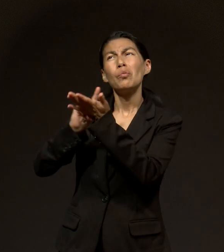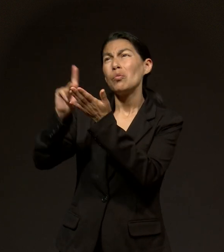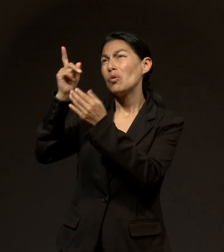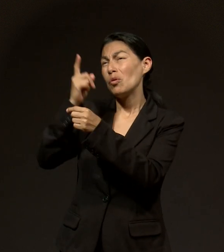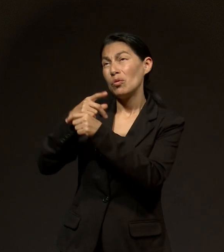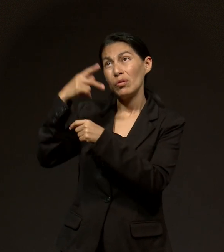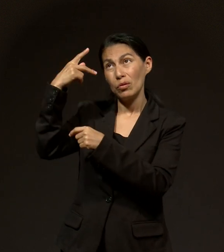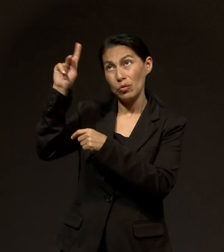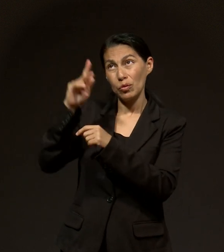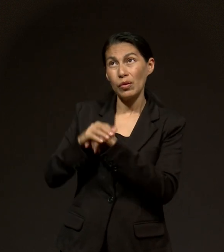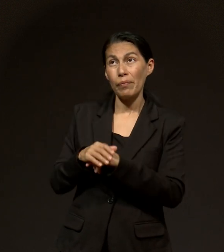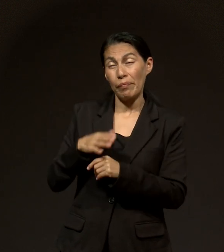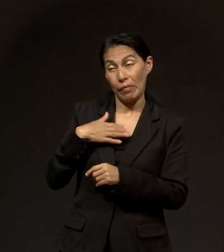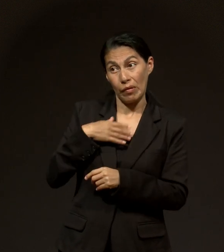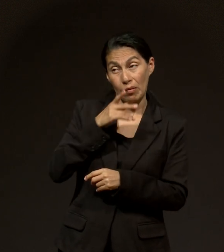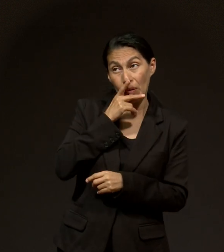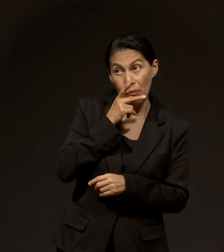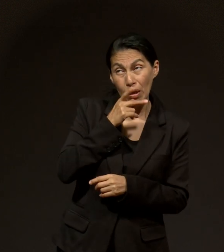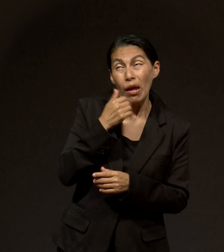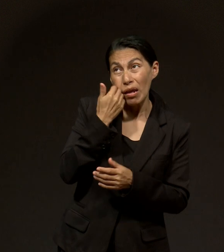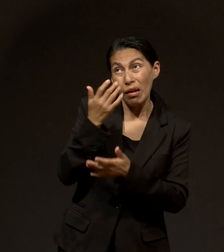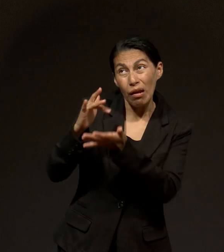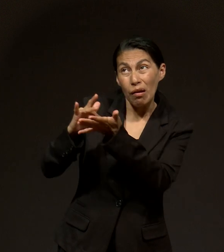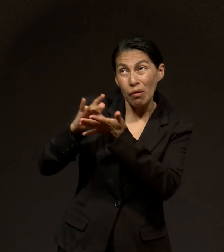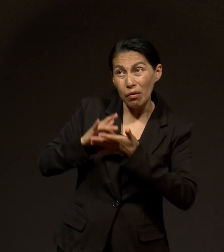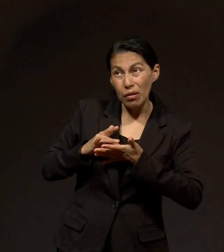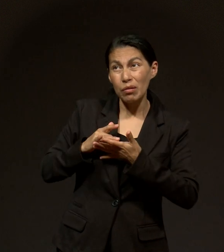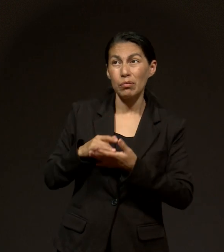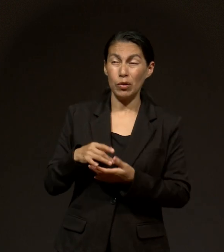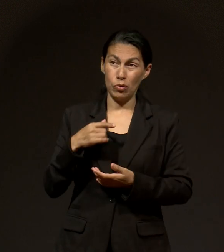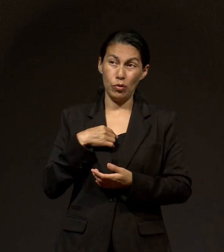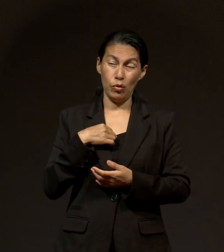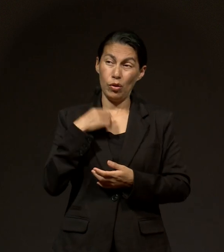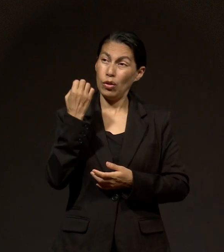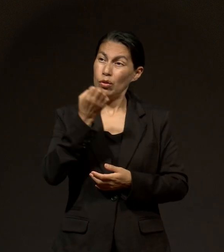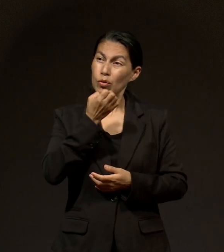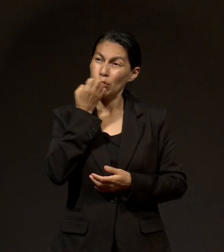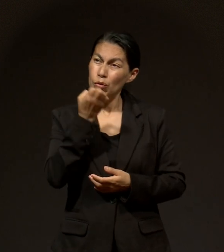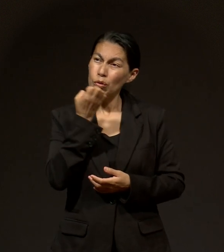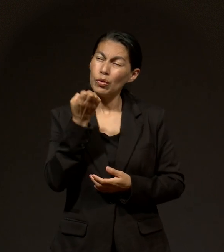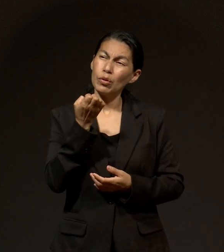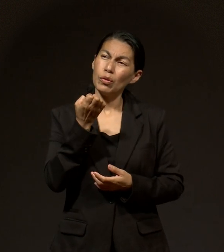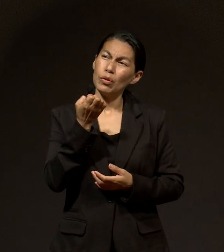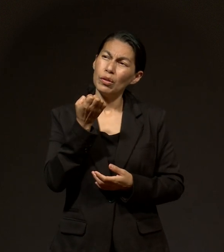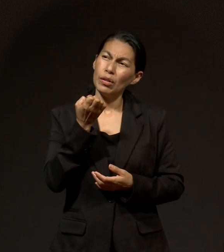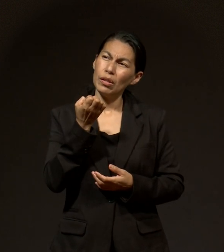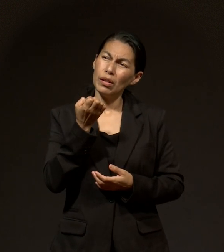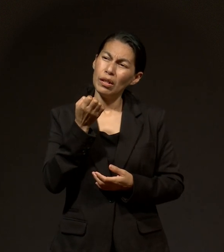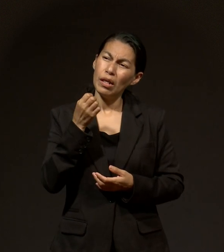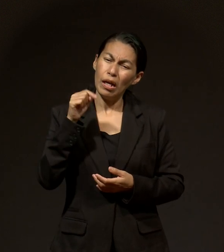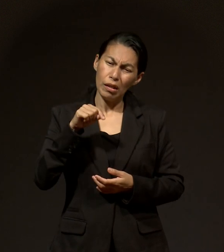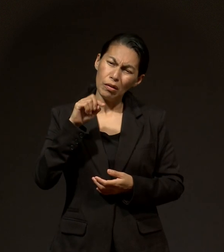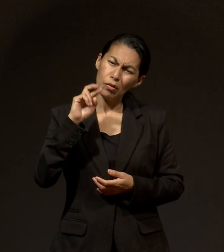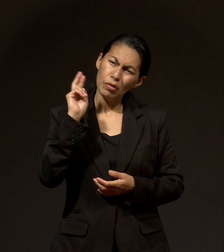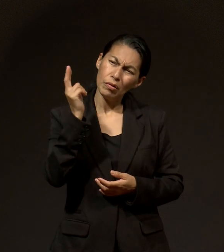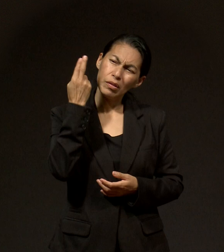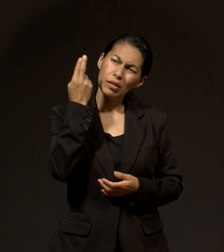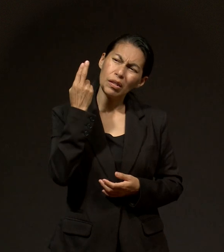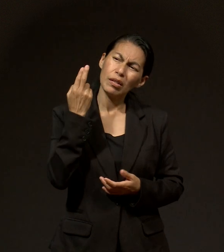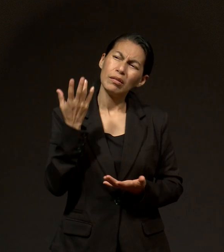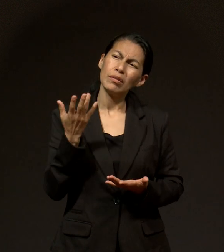sea de tu voluntad y la voluntad de mis padres, que ellos me apoyen a estudiar en la preparatoria de la UM